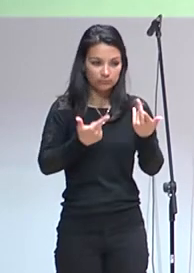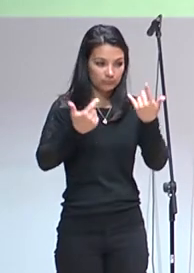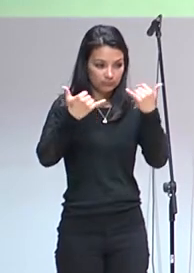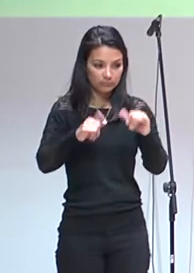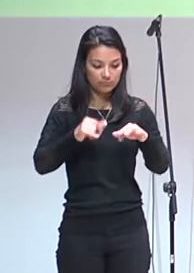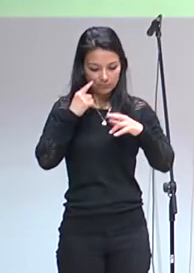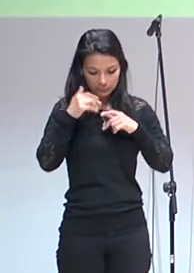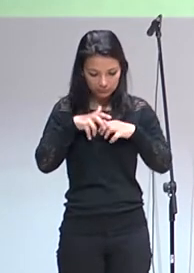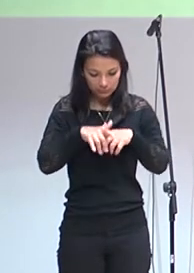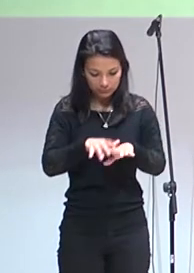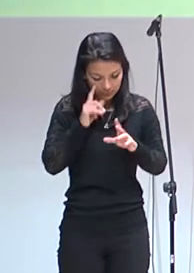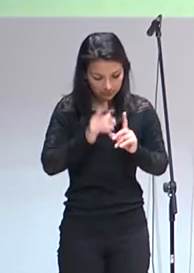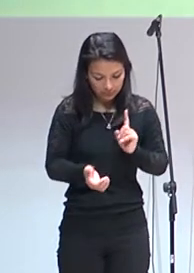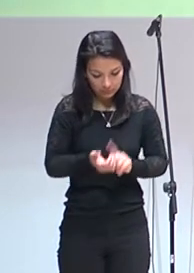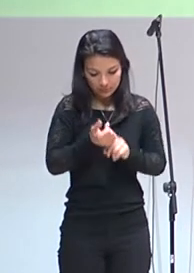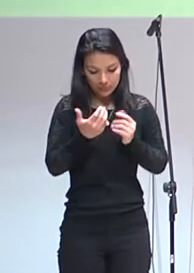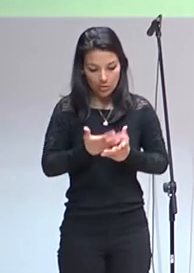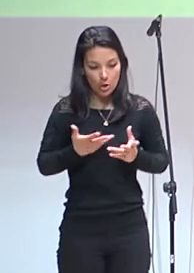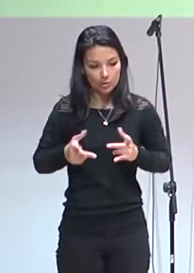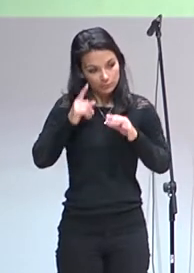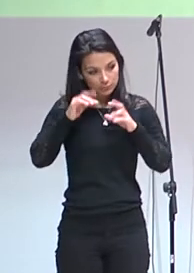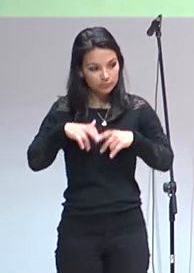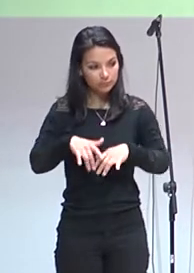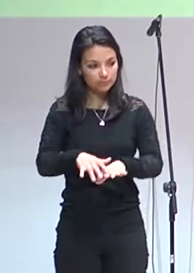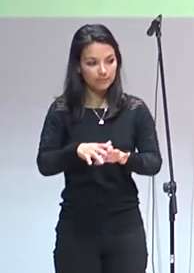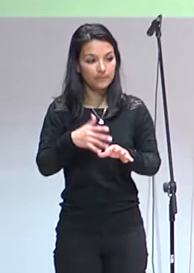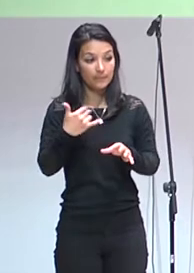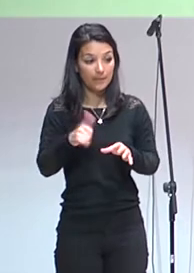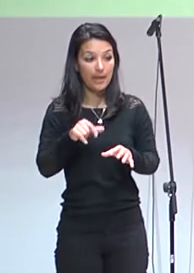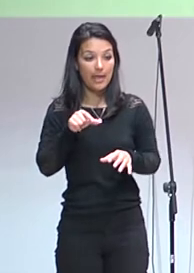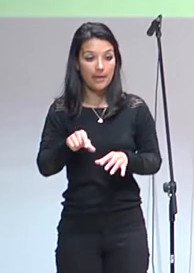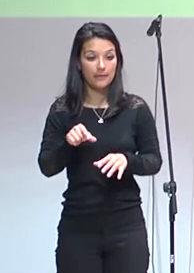los archivos, se iba confrontando alguna de